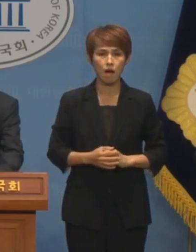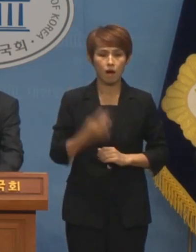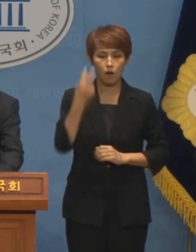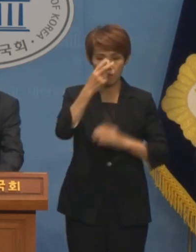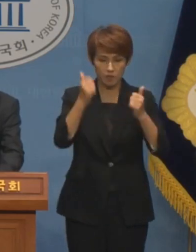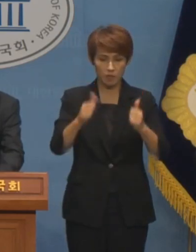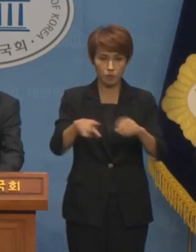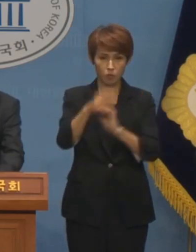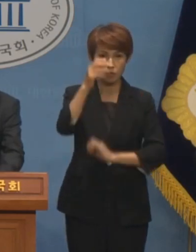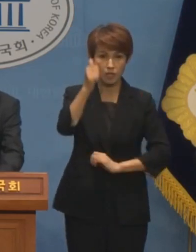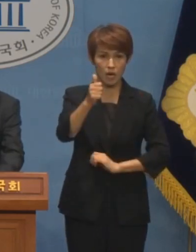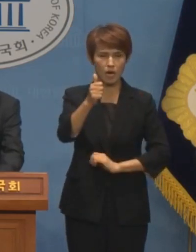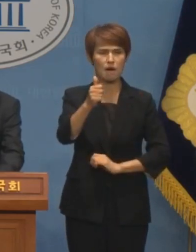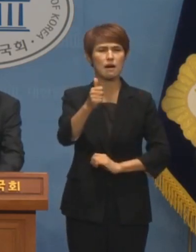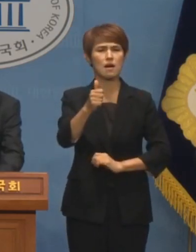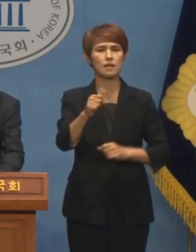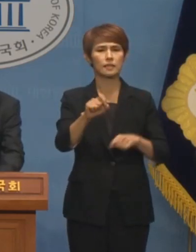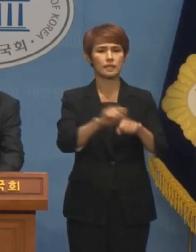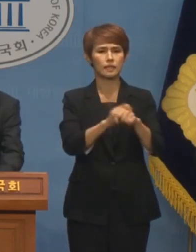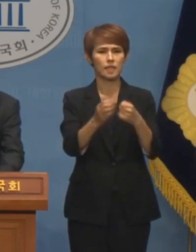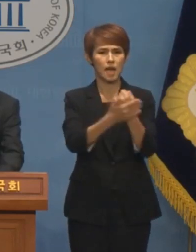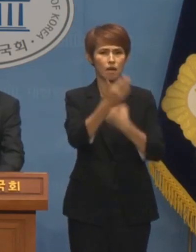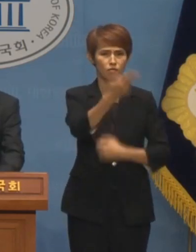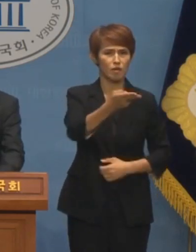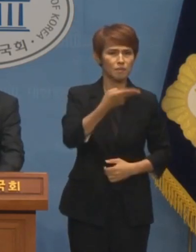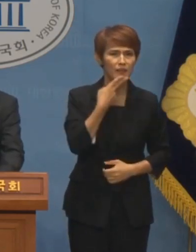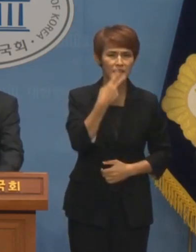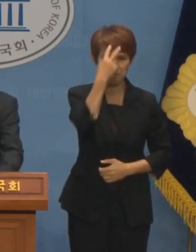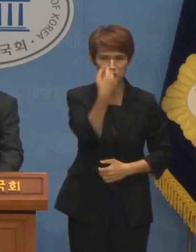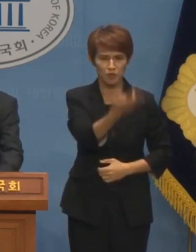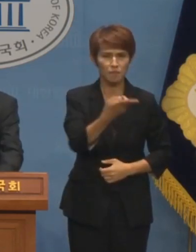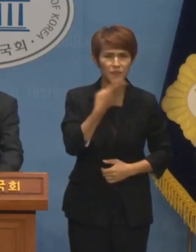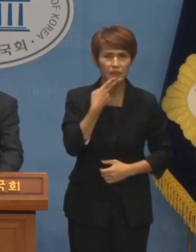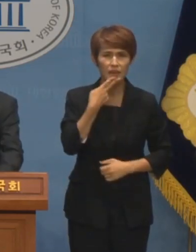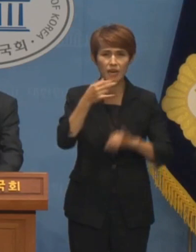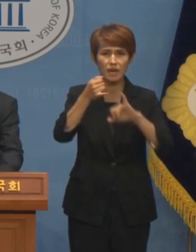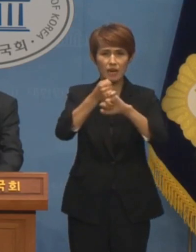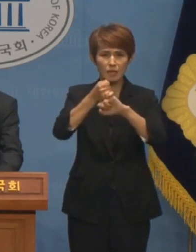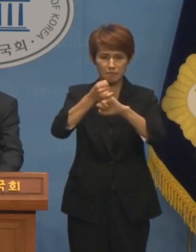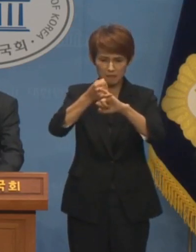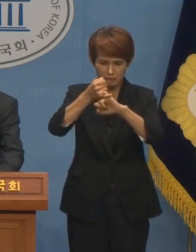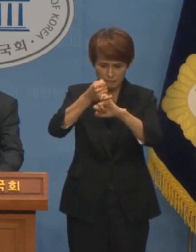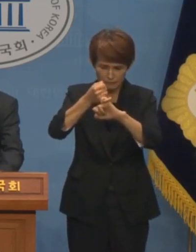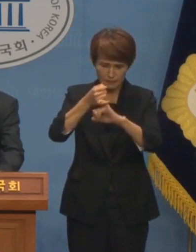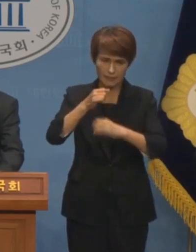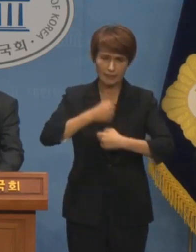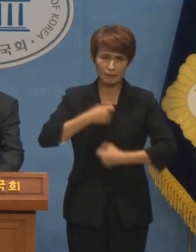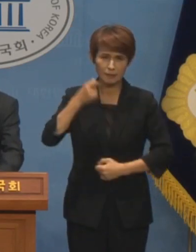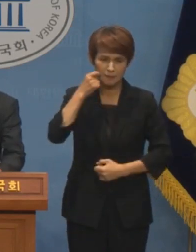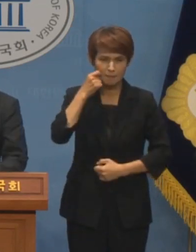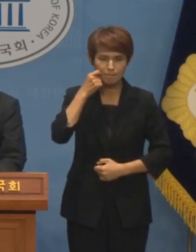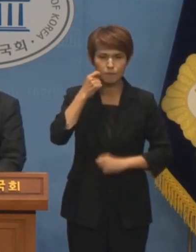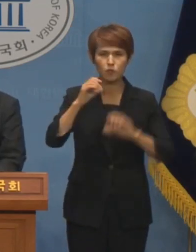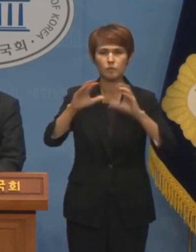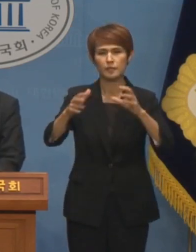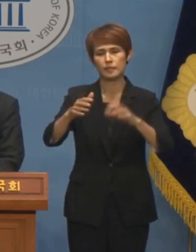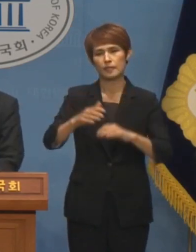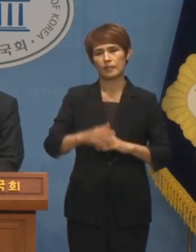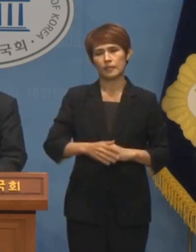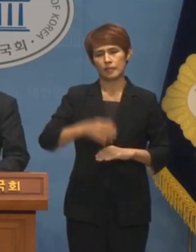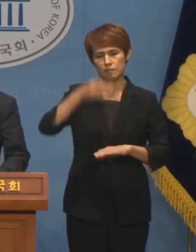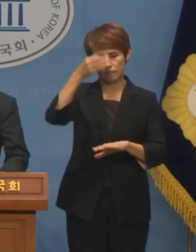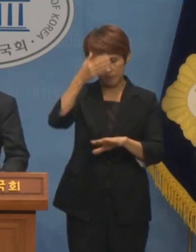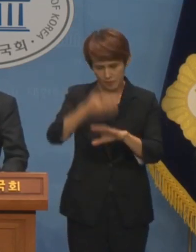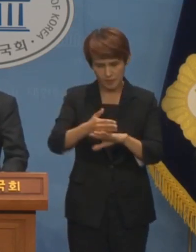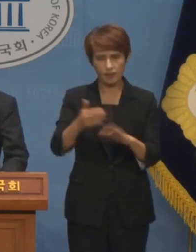결국 특혜와 성의가 없는 수사를 하겠다라는 약속을 지키지 못한 것에 대해서 대국민 사과까지 하기에